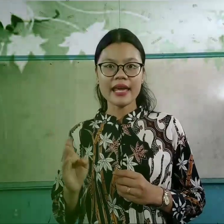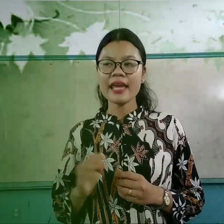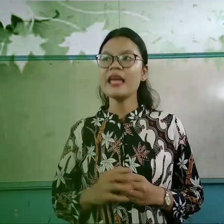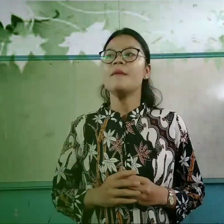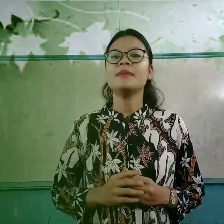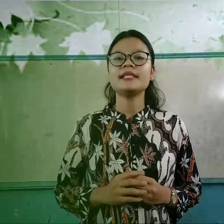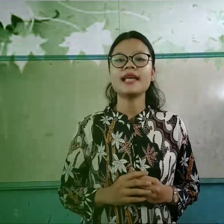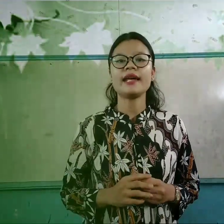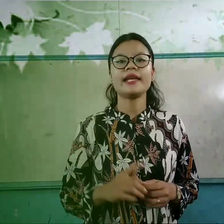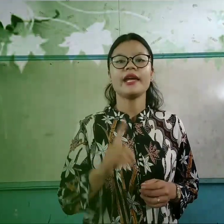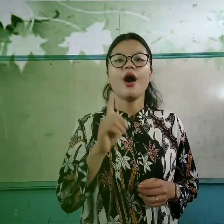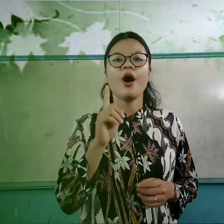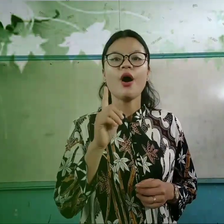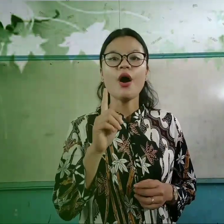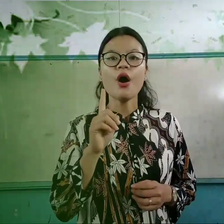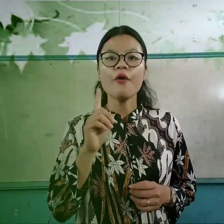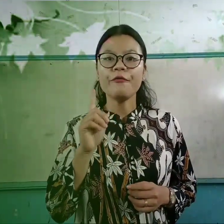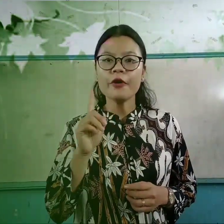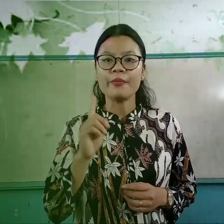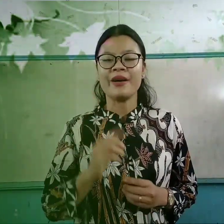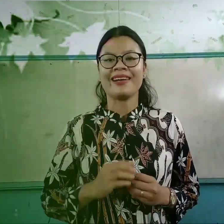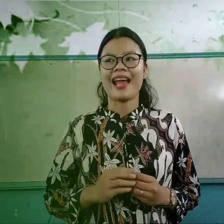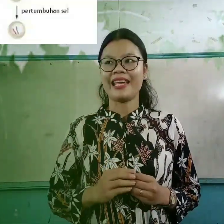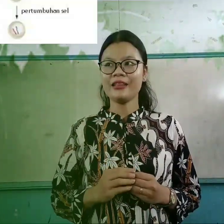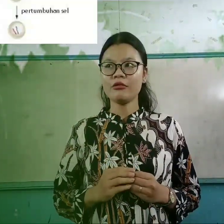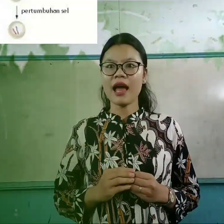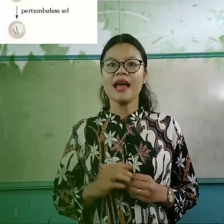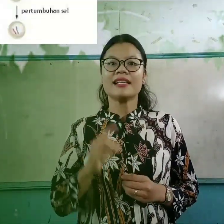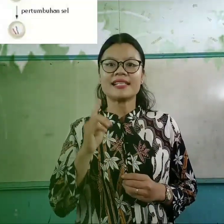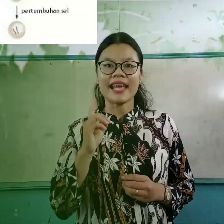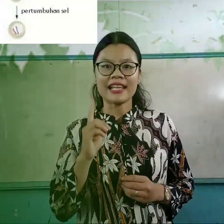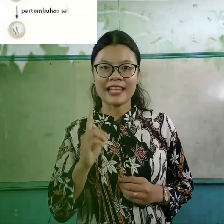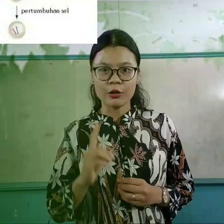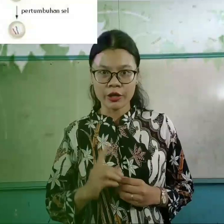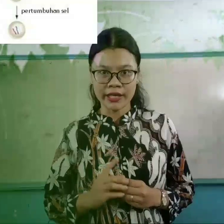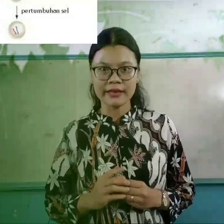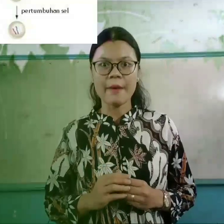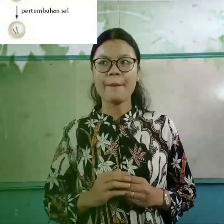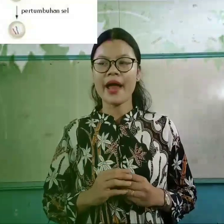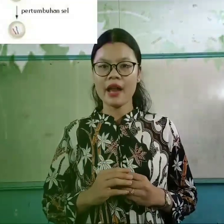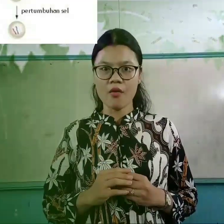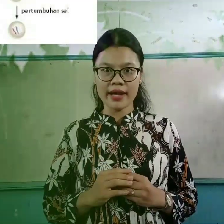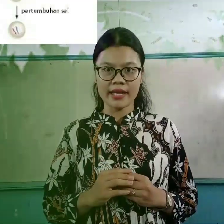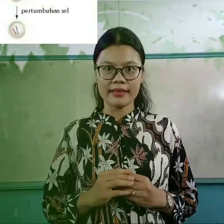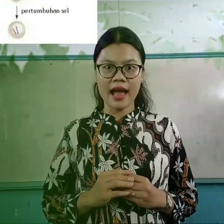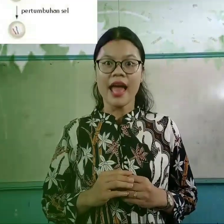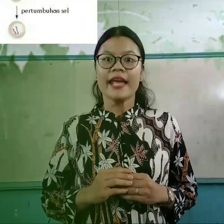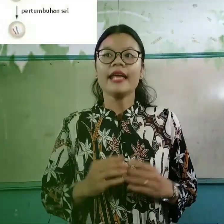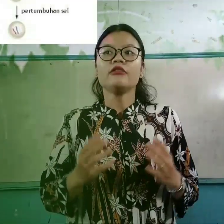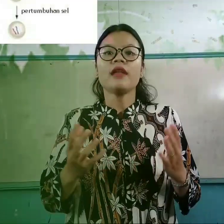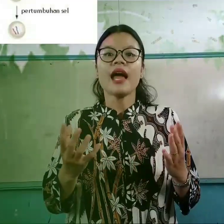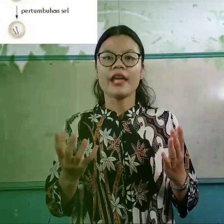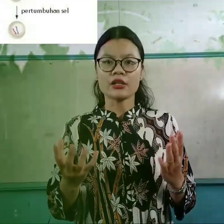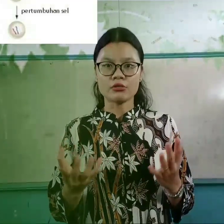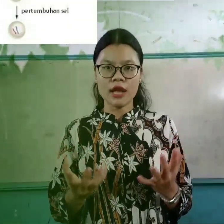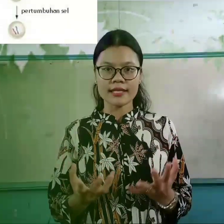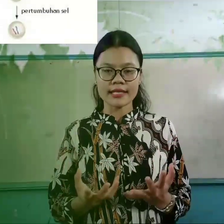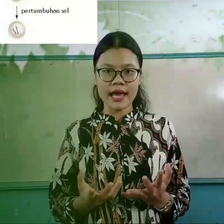lagi menjadi ovum. Nah, itulah sel telur kita pada wanita. Itulah yang sudah